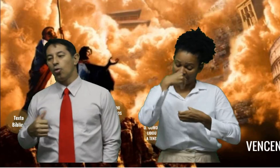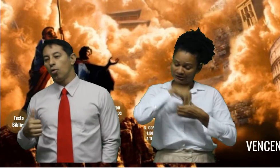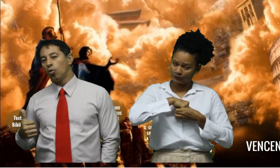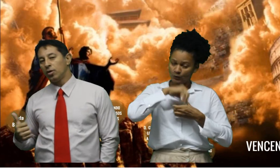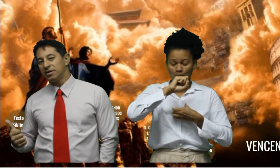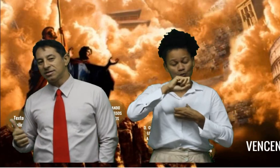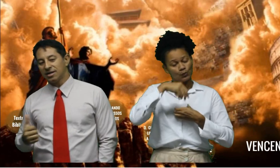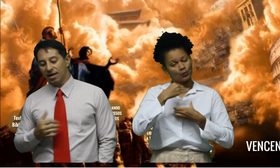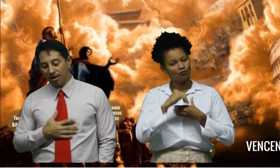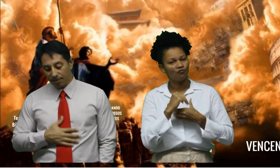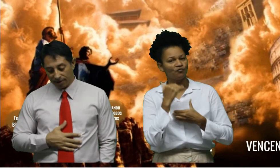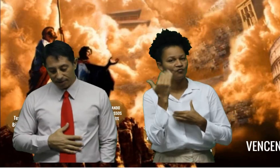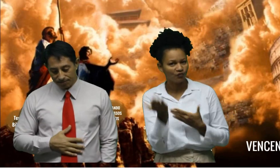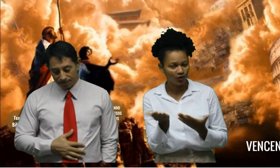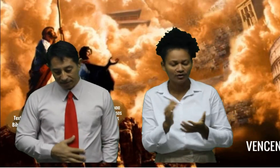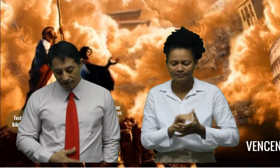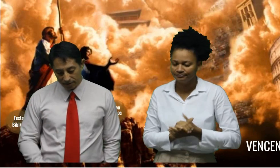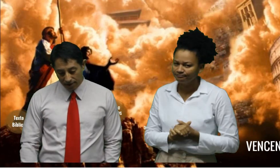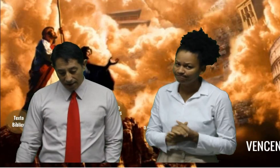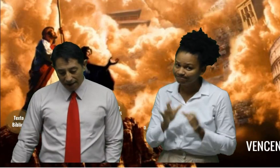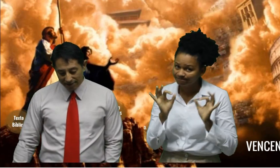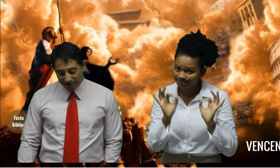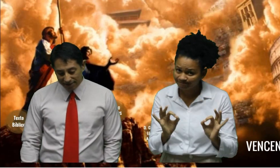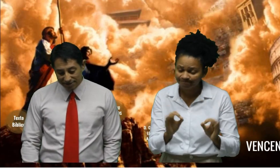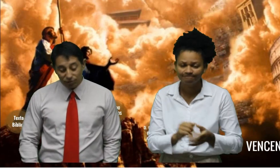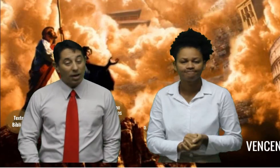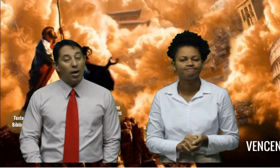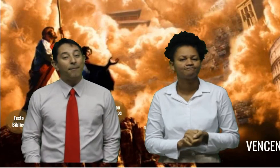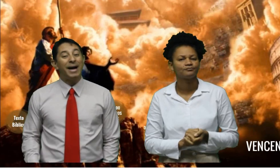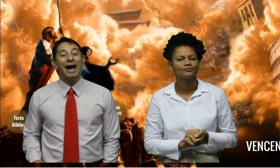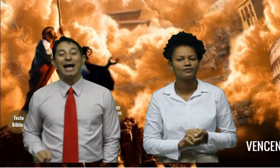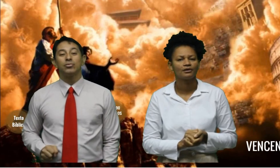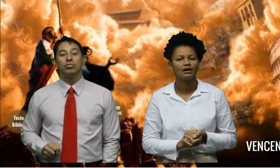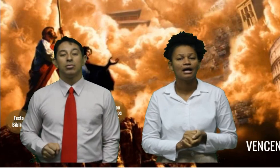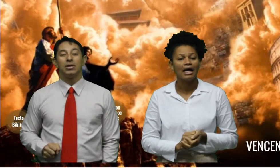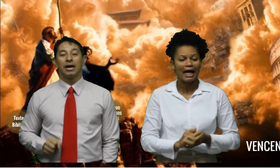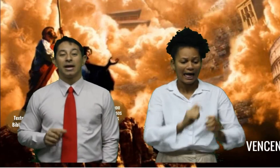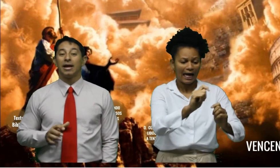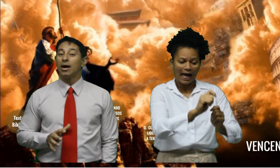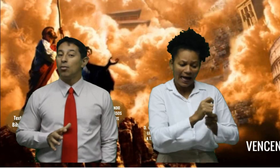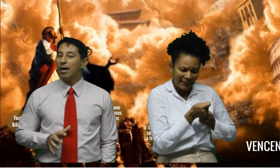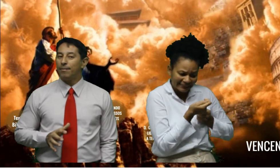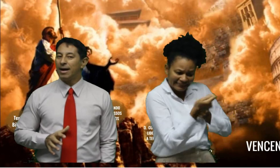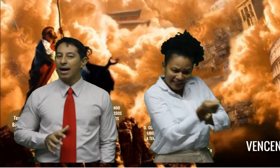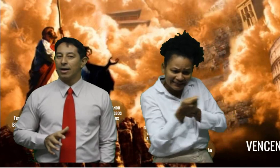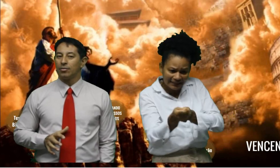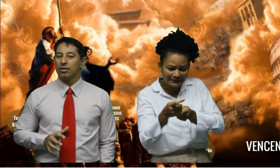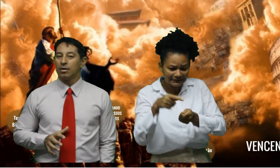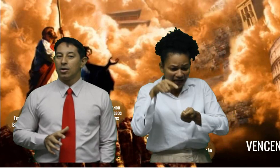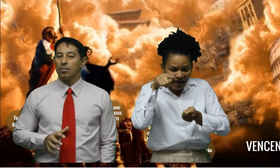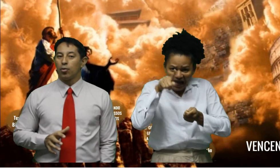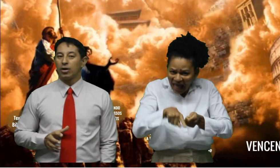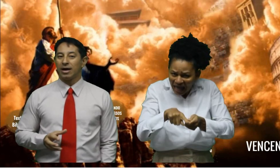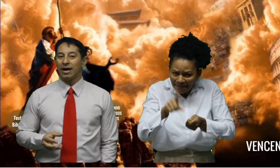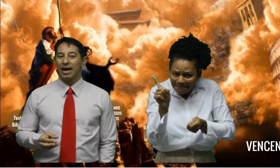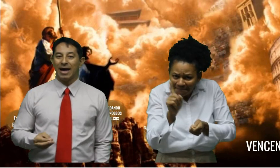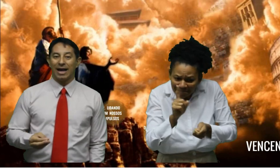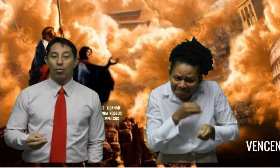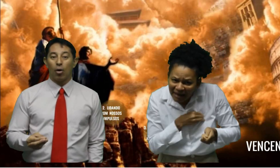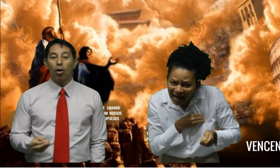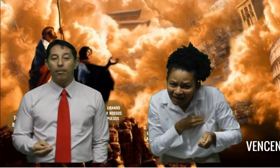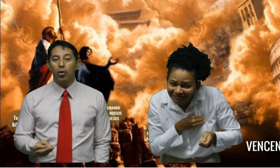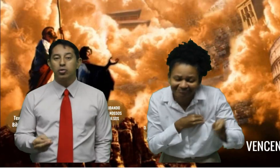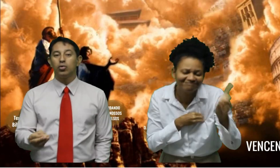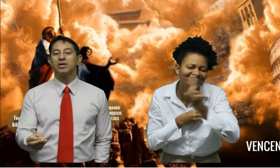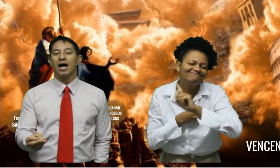interiormente ou externamente, certo? A tentação não é pecado, ela não é pecado. Porque ela